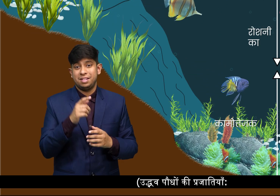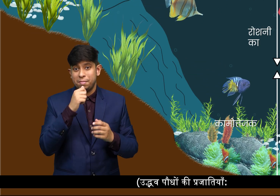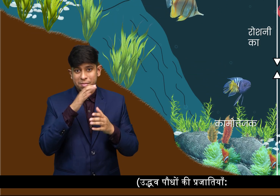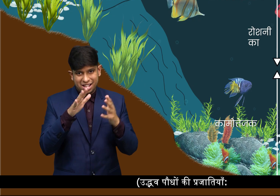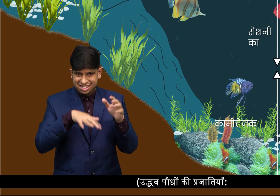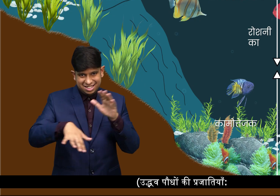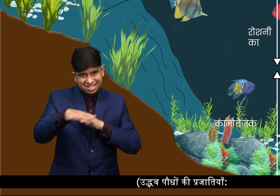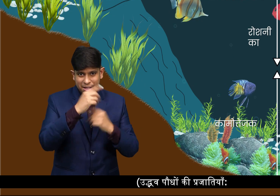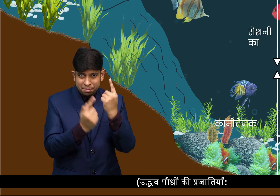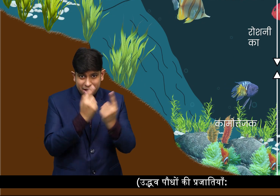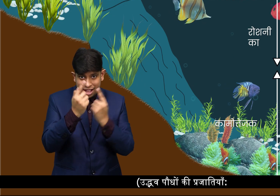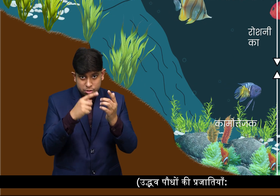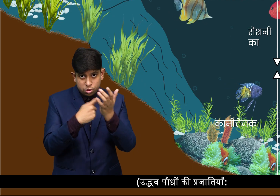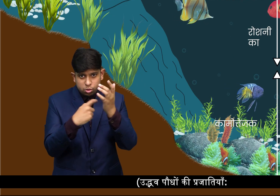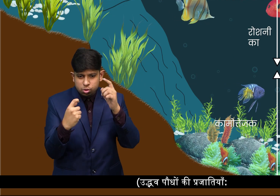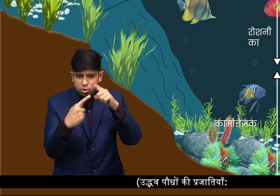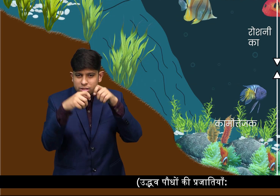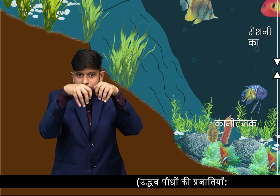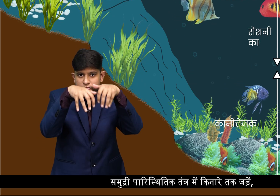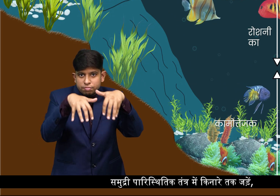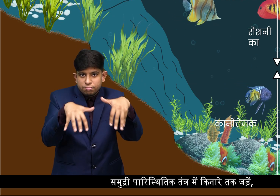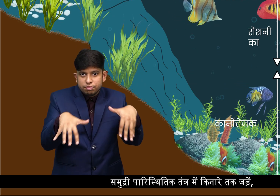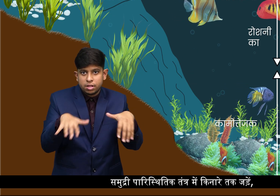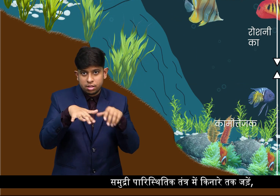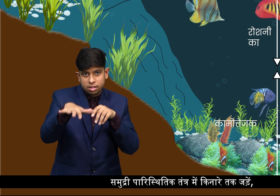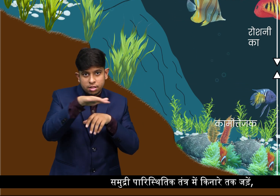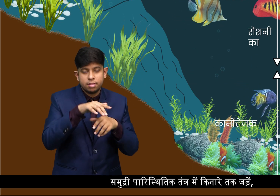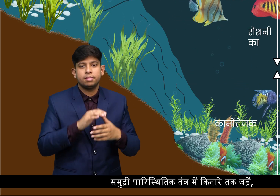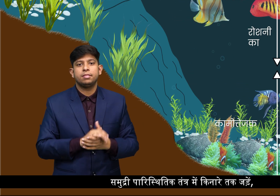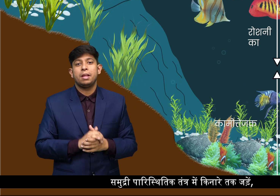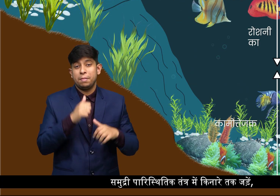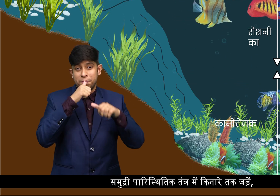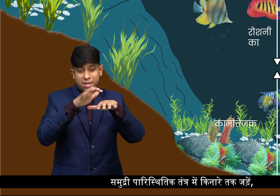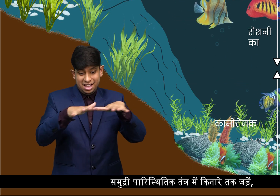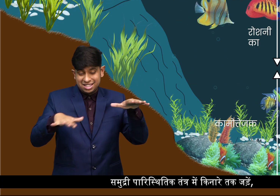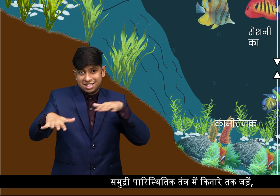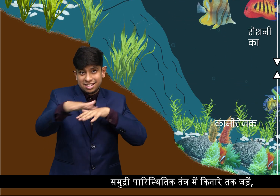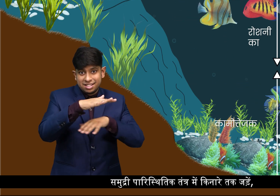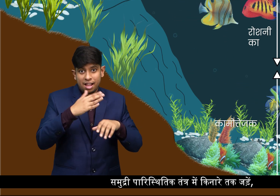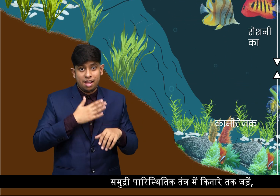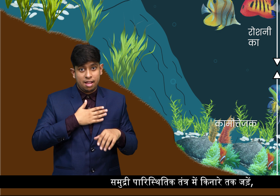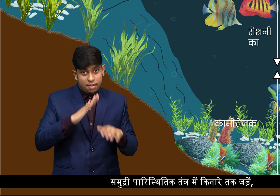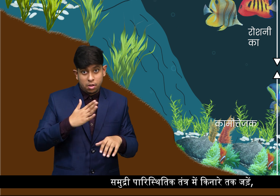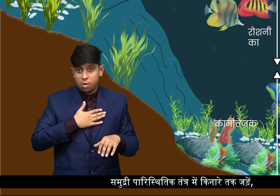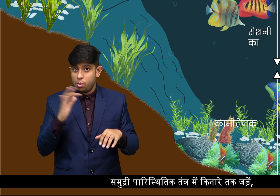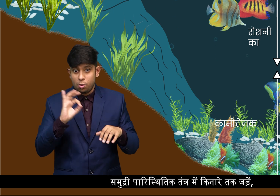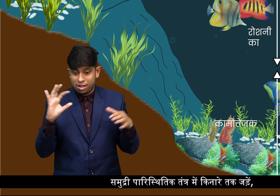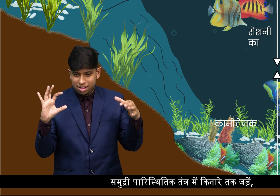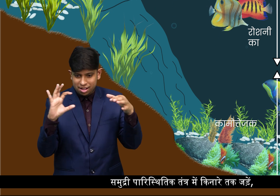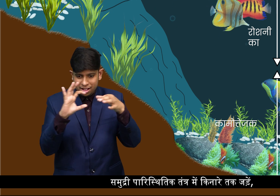उद्भव पौधों की प्रजातियाँ समुद्री पारिस्थितिक तंत्र के में किनारे तक जड़ें,